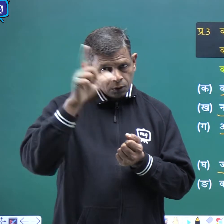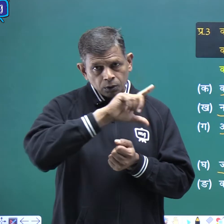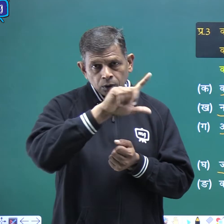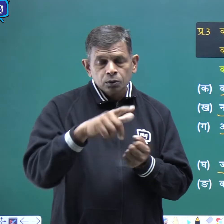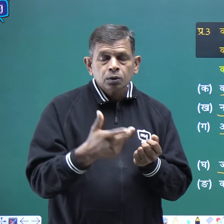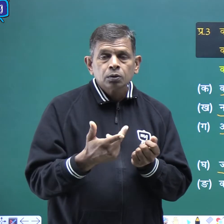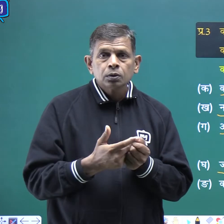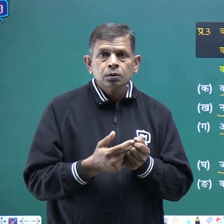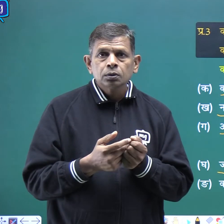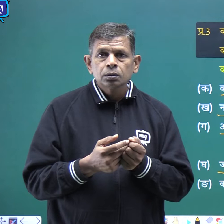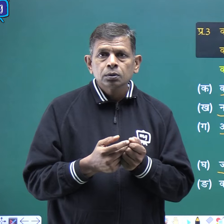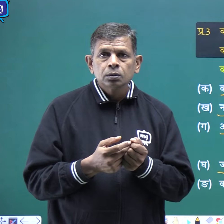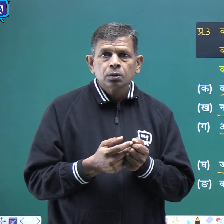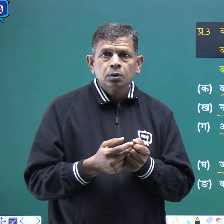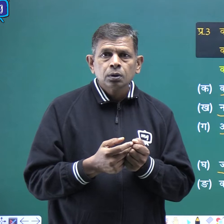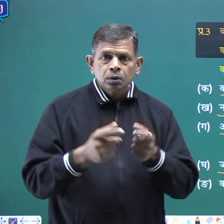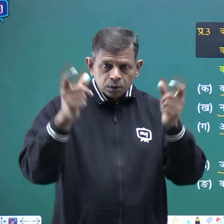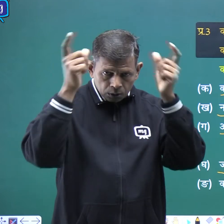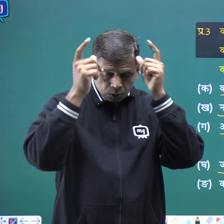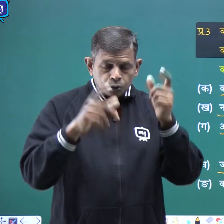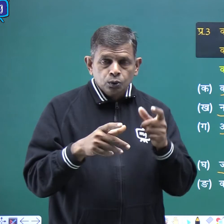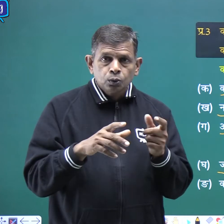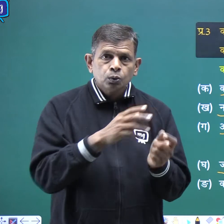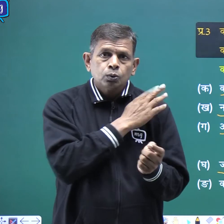जंतु क्या होते हैं? परपोषित।